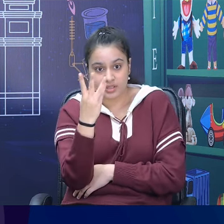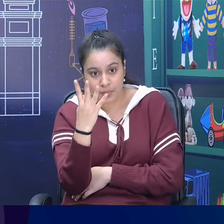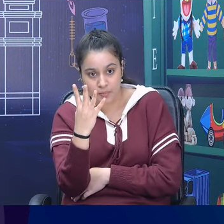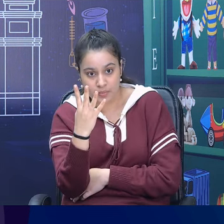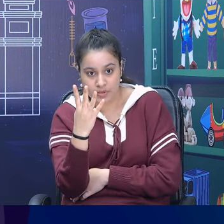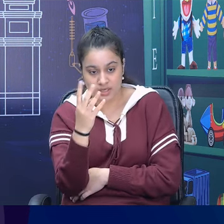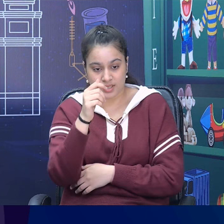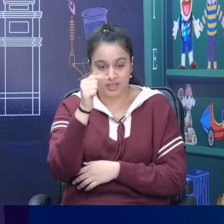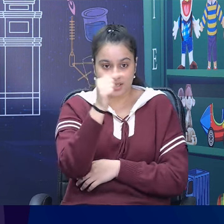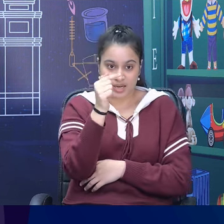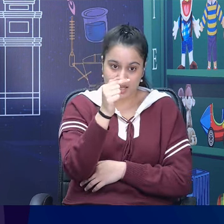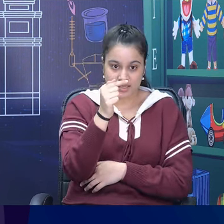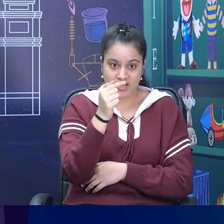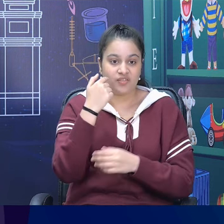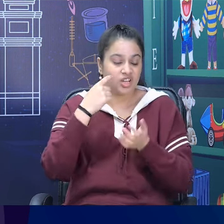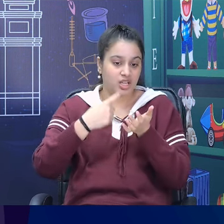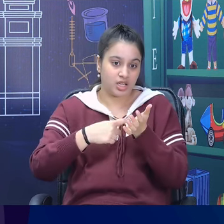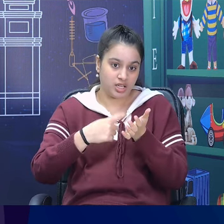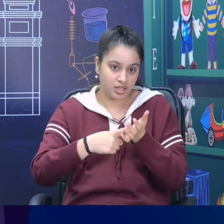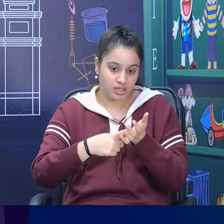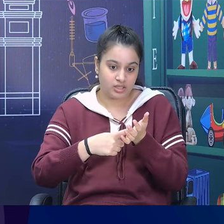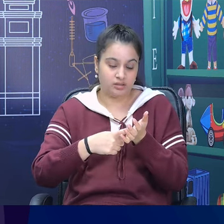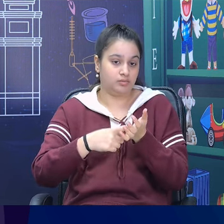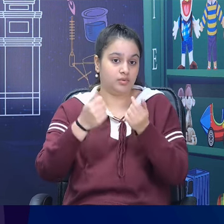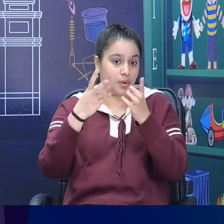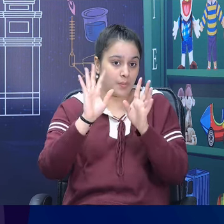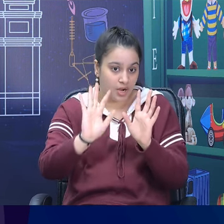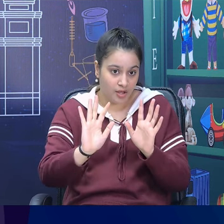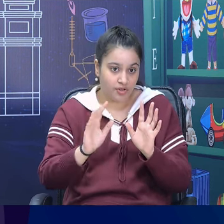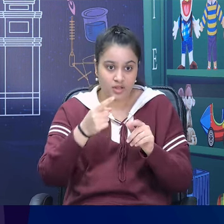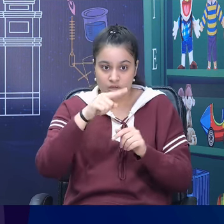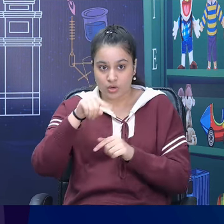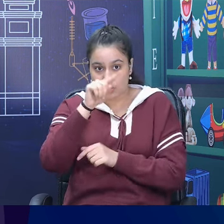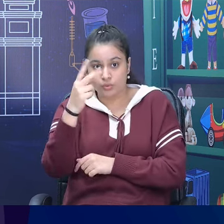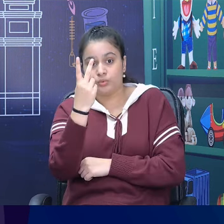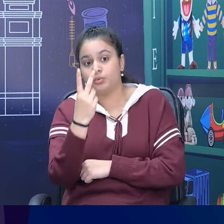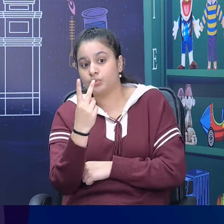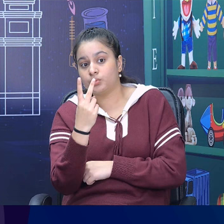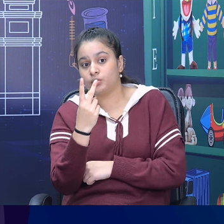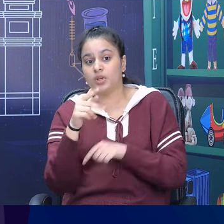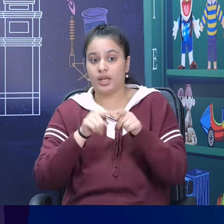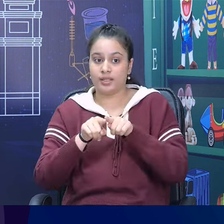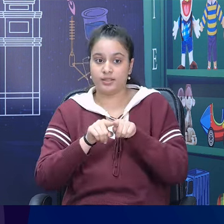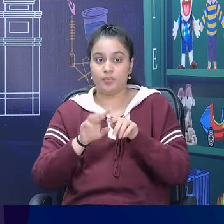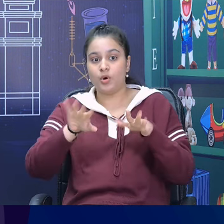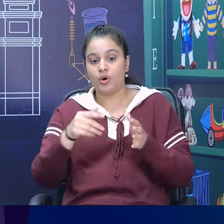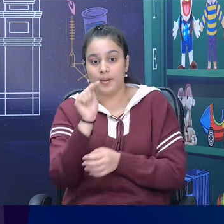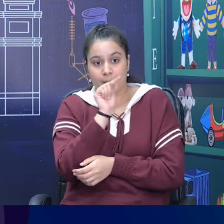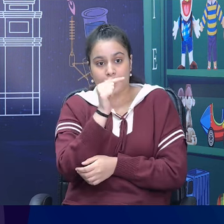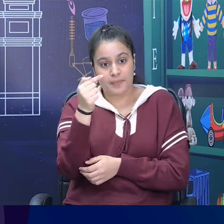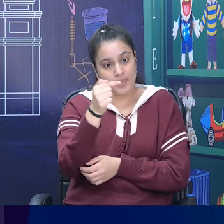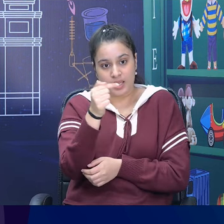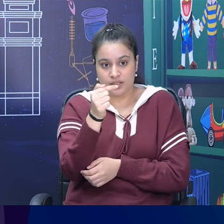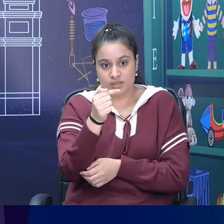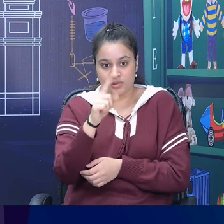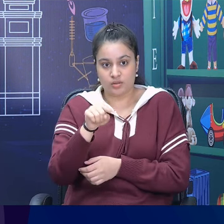इरेशनल नंबर जैसे अगर हमारे पास में कोई इरेशनल नंबर है √2 और इसको अगर हम माइनस के साथ में रिप्रेजेंट करें -